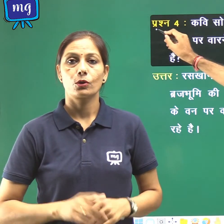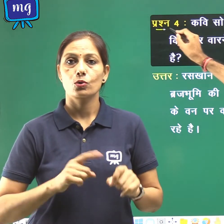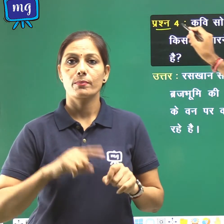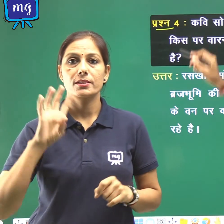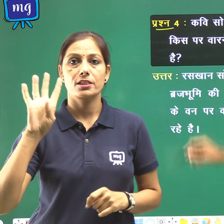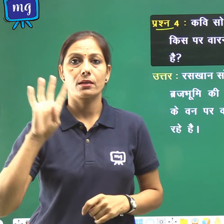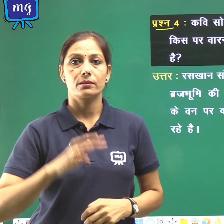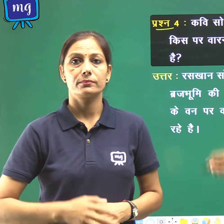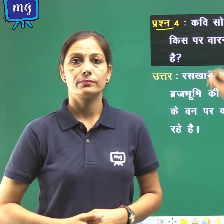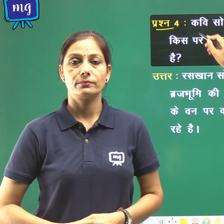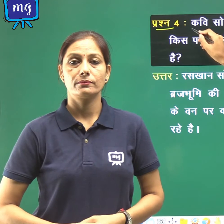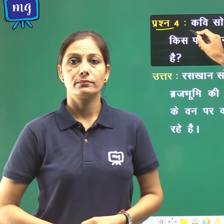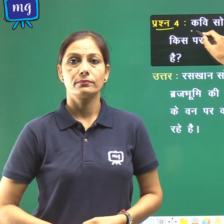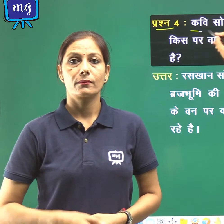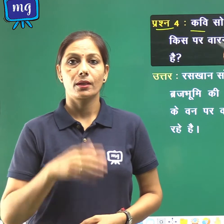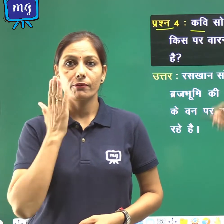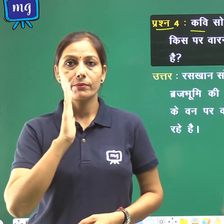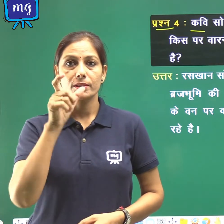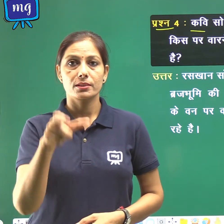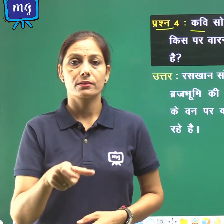प्रश्न 4, कवि